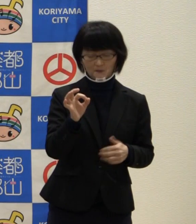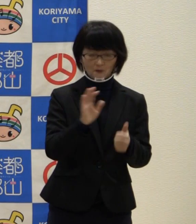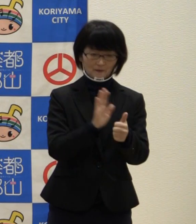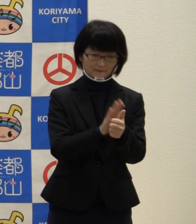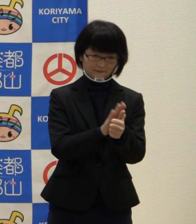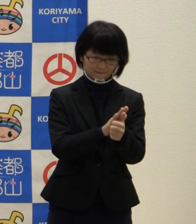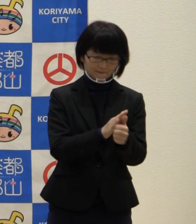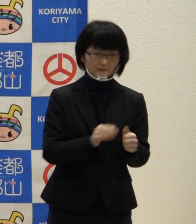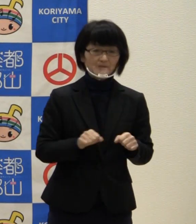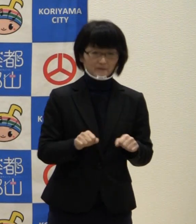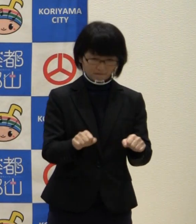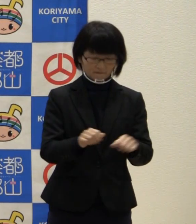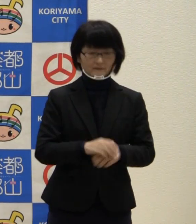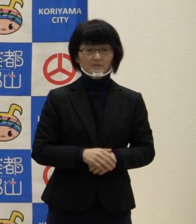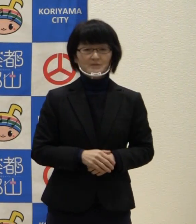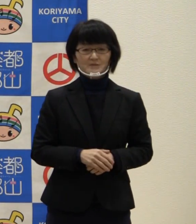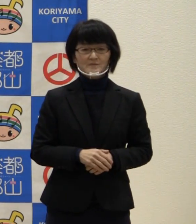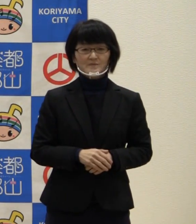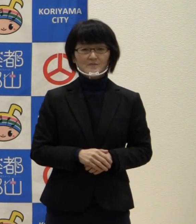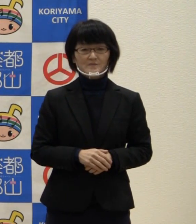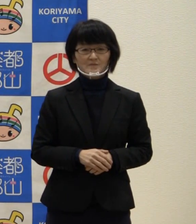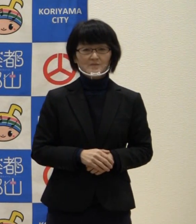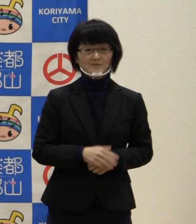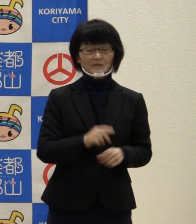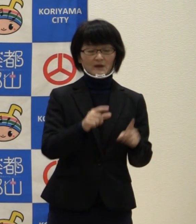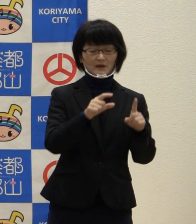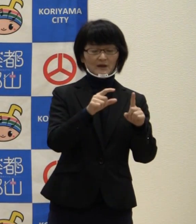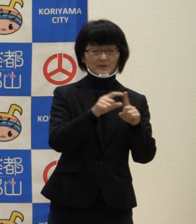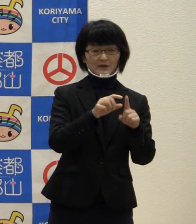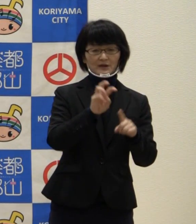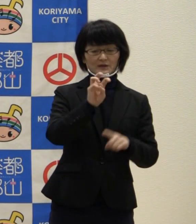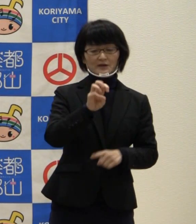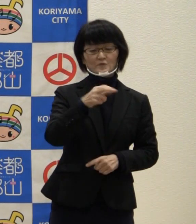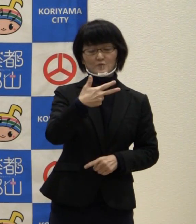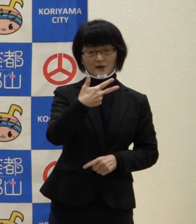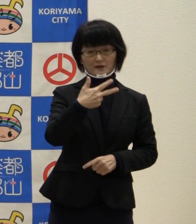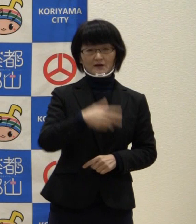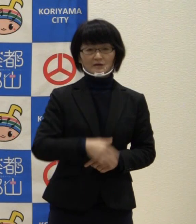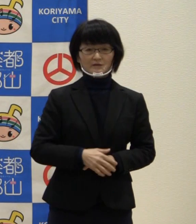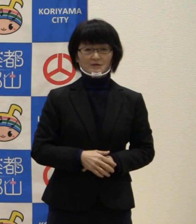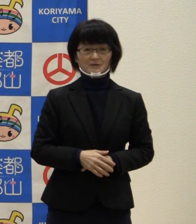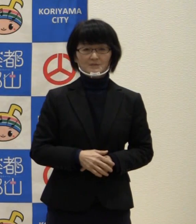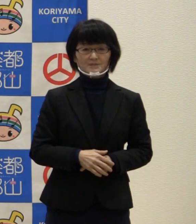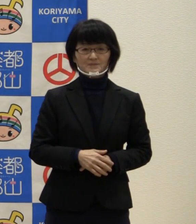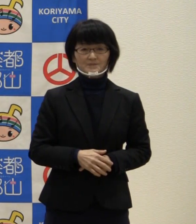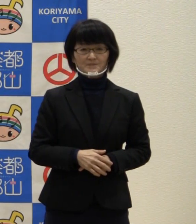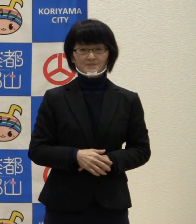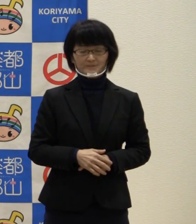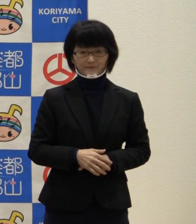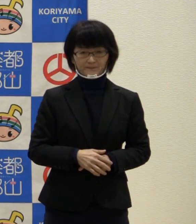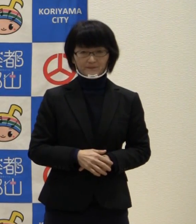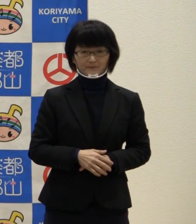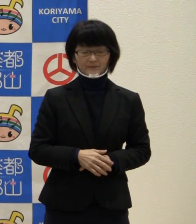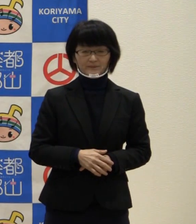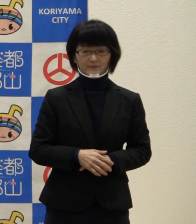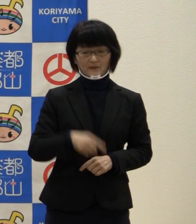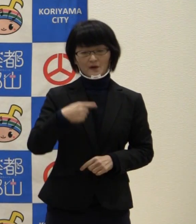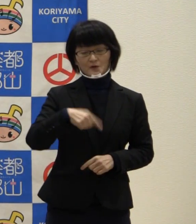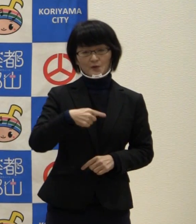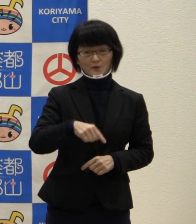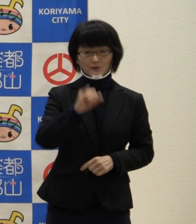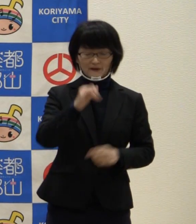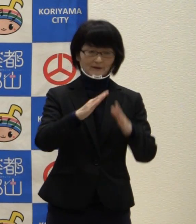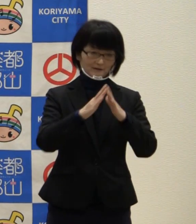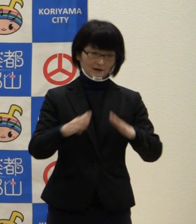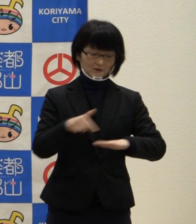。次が37ページでございますが、これは以下の教育委員会のプロジェクトになりますけれ